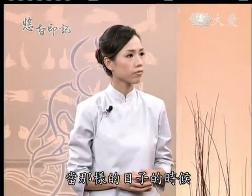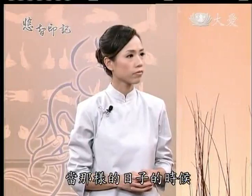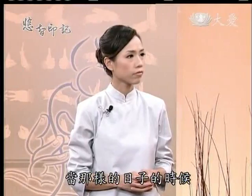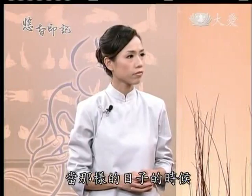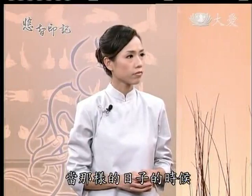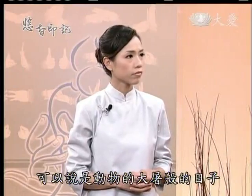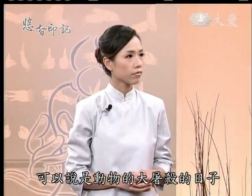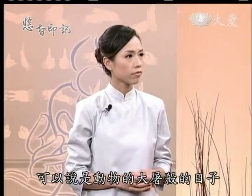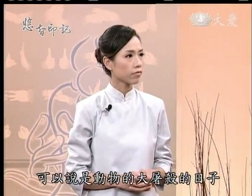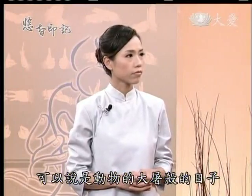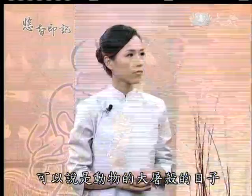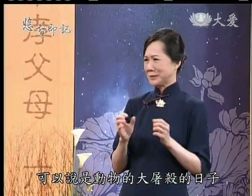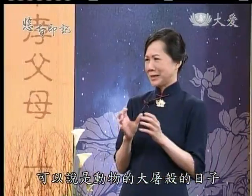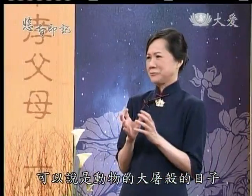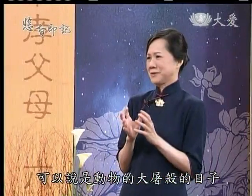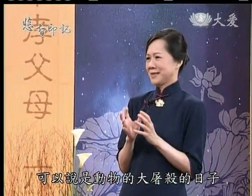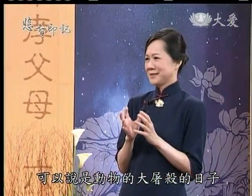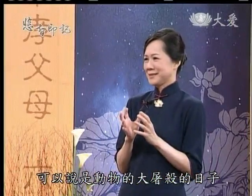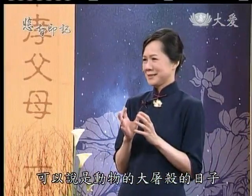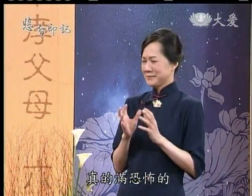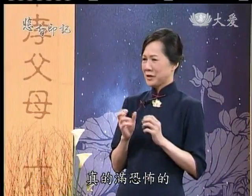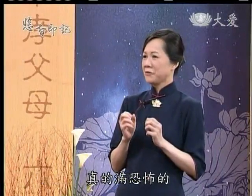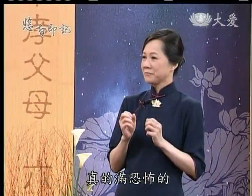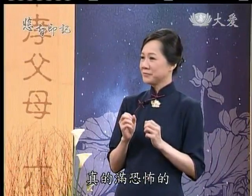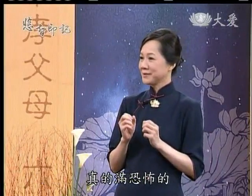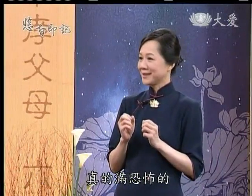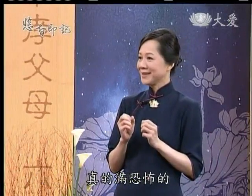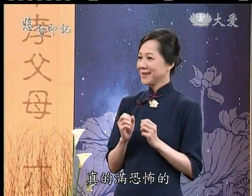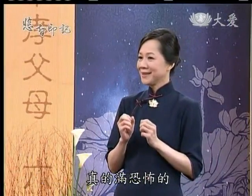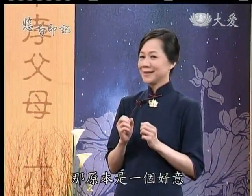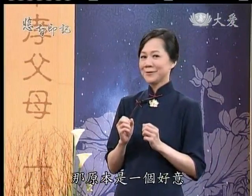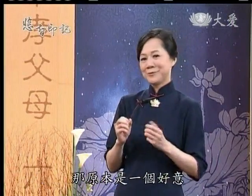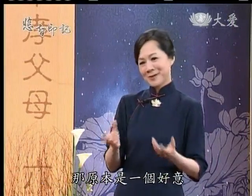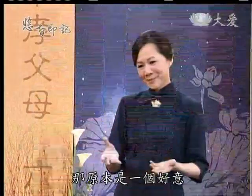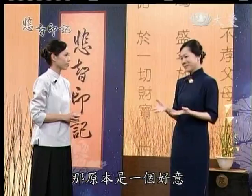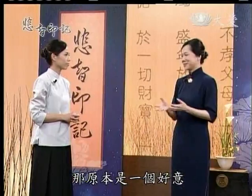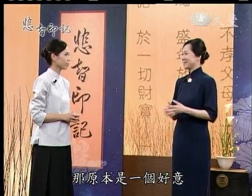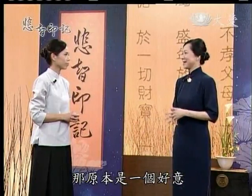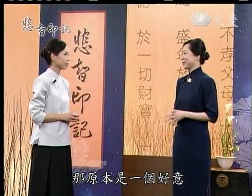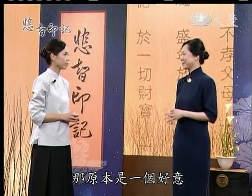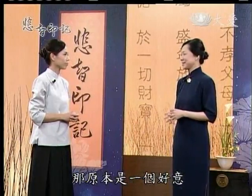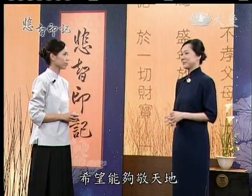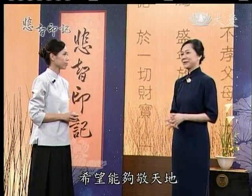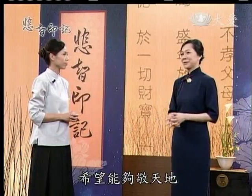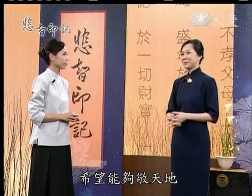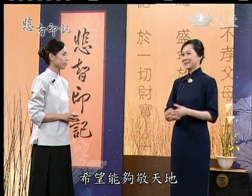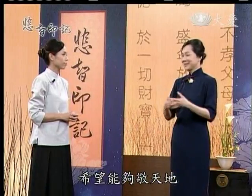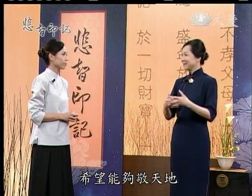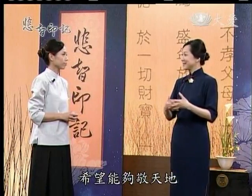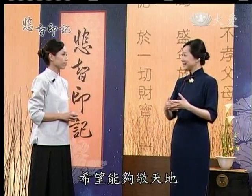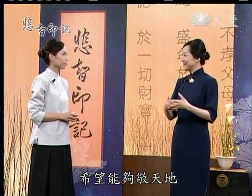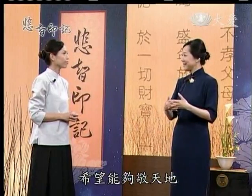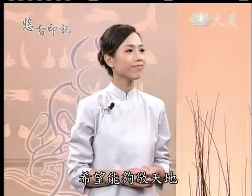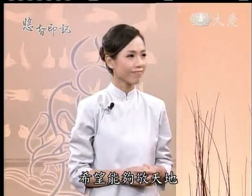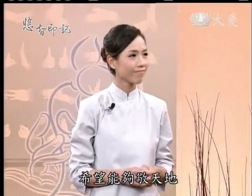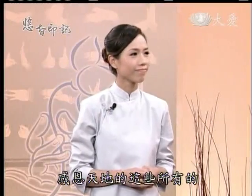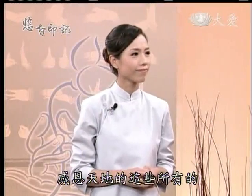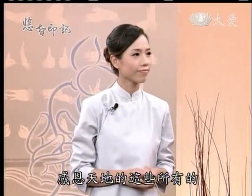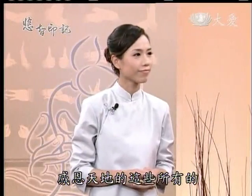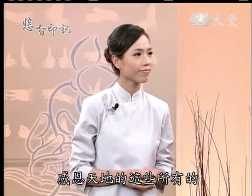的日子的时候，可以说是动物的大屠杀的日子，真的蛮恐怖的。那原本是一个好意，希望能够敬天地，哦，感恩天